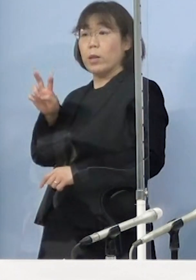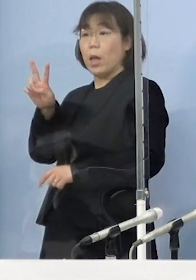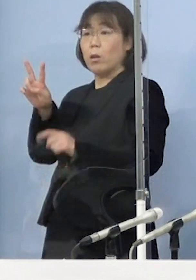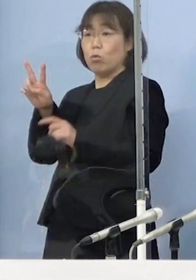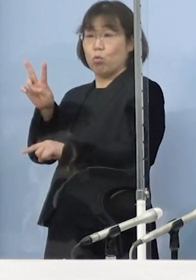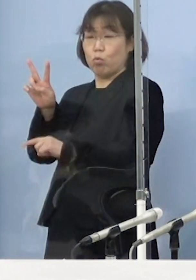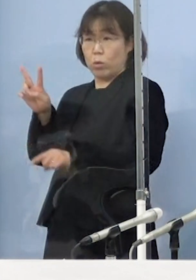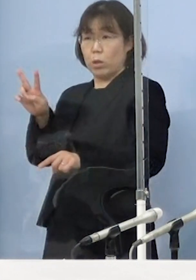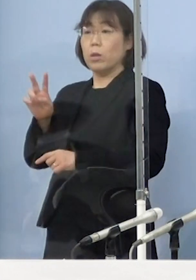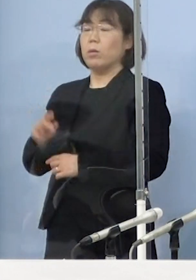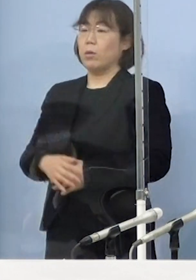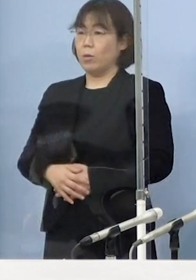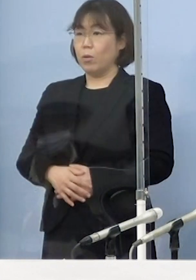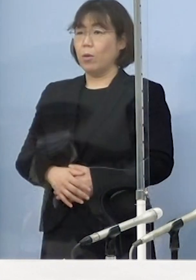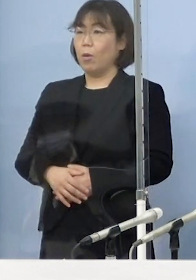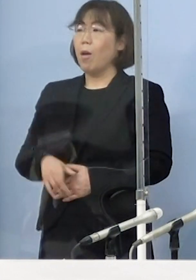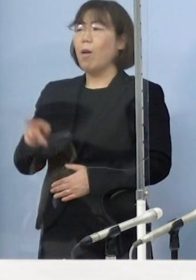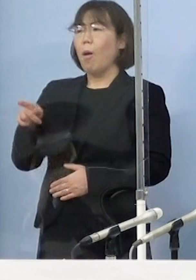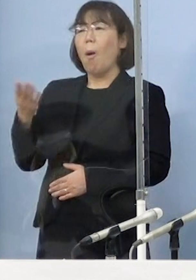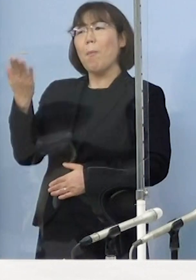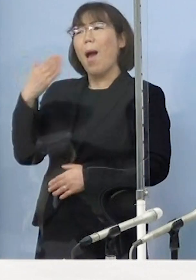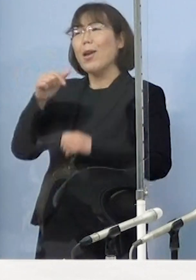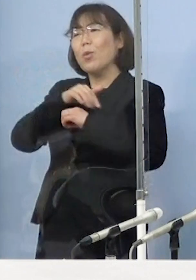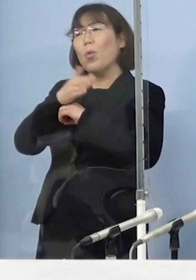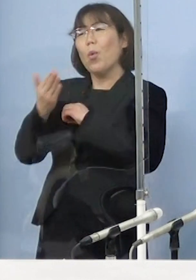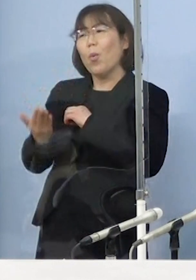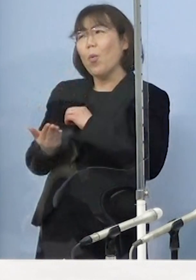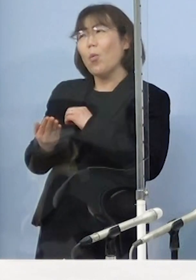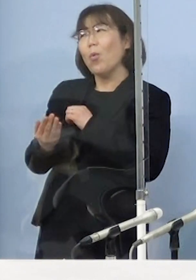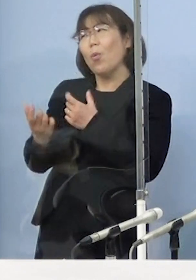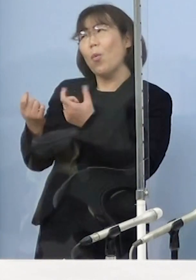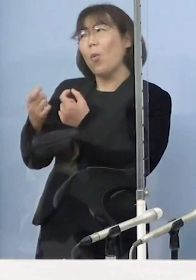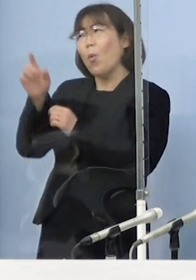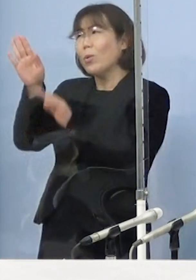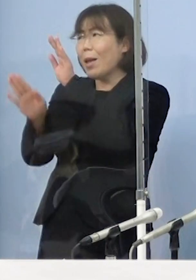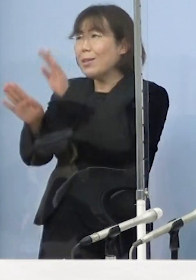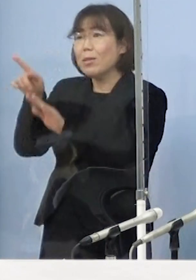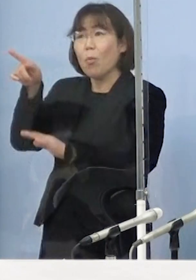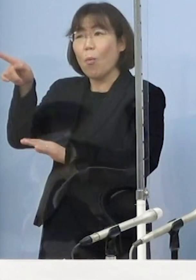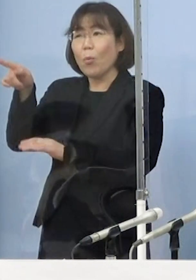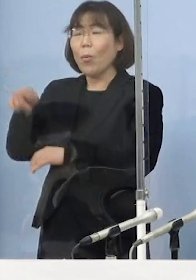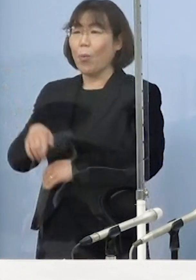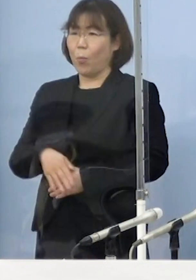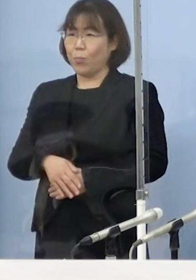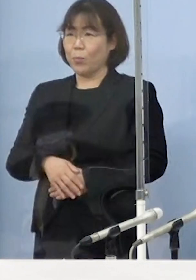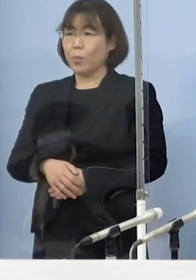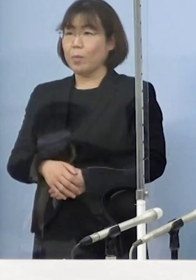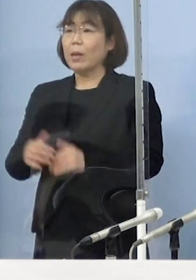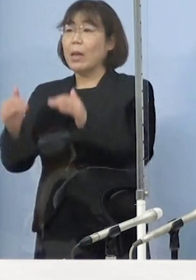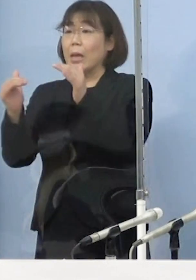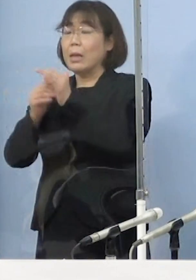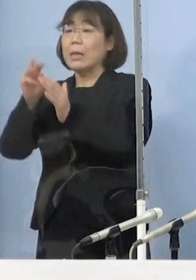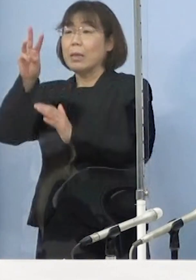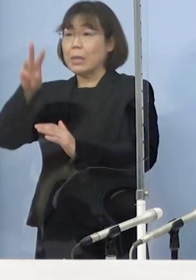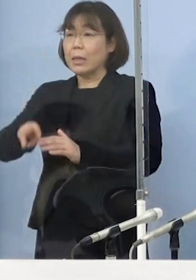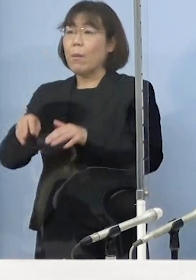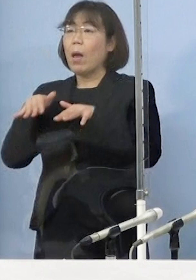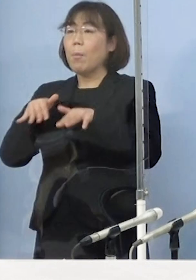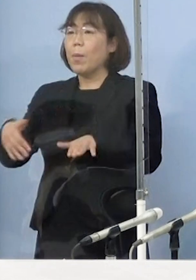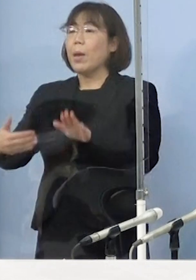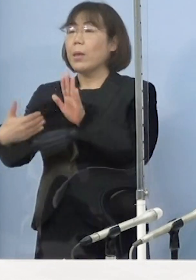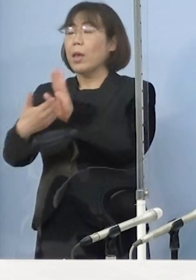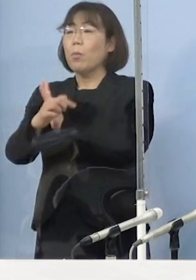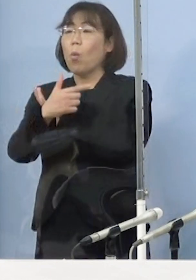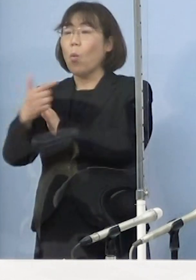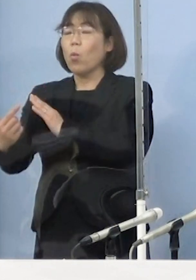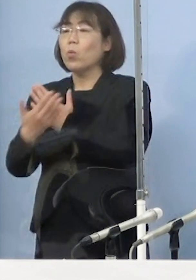ね。なんとなくかつての徳島を見ているようで、やはり今石川がまん延防止等重点措置、